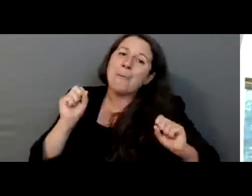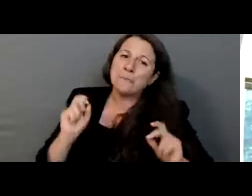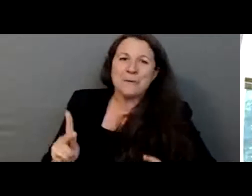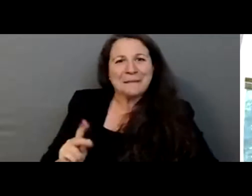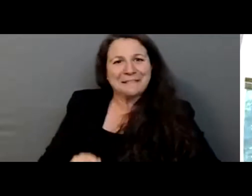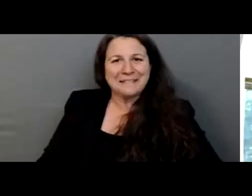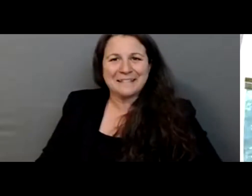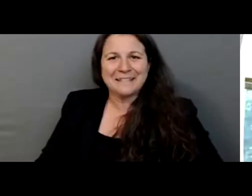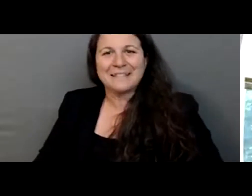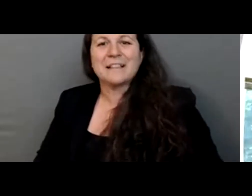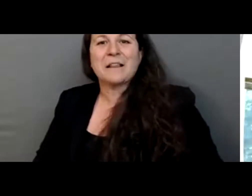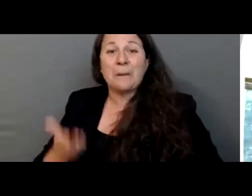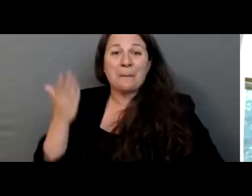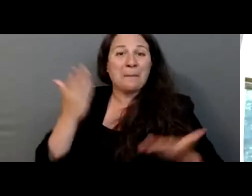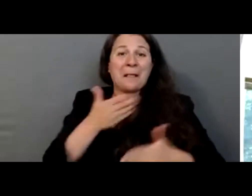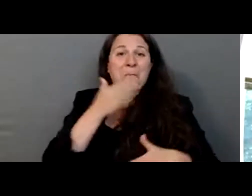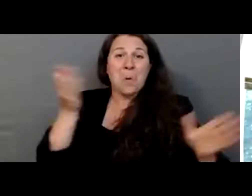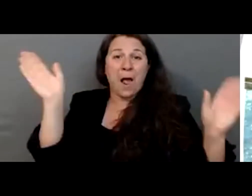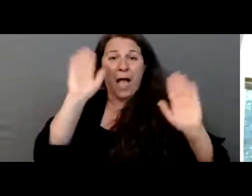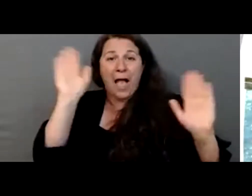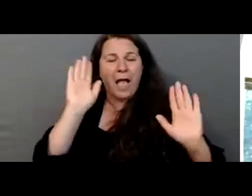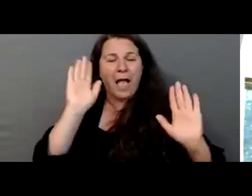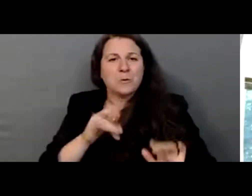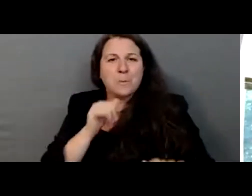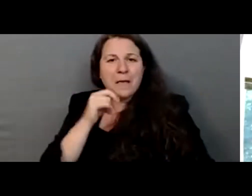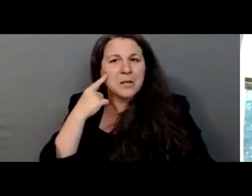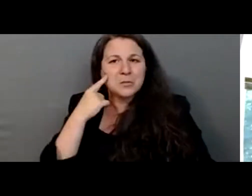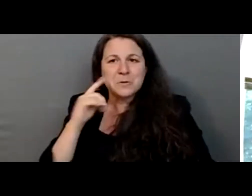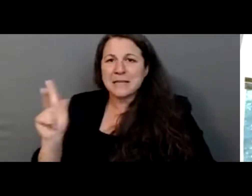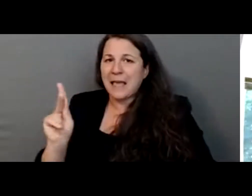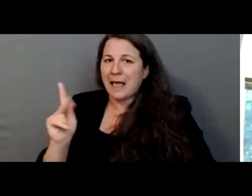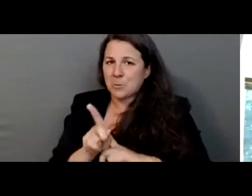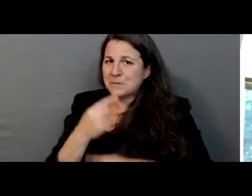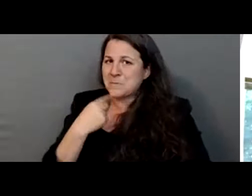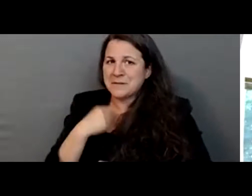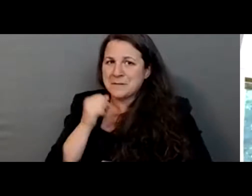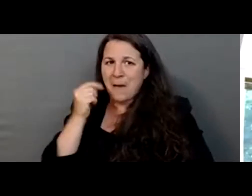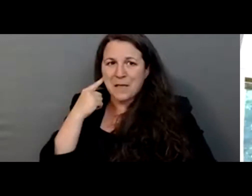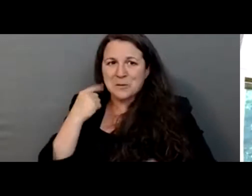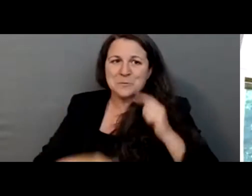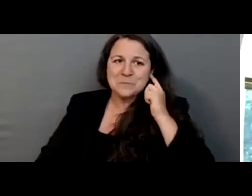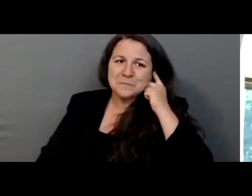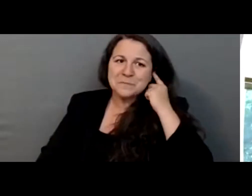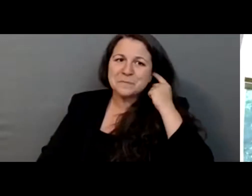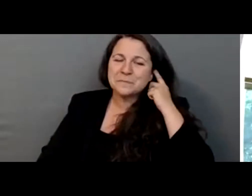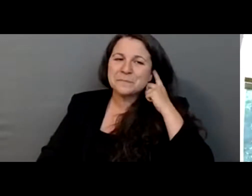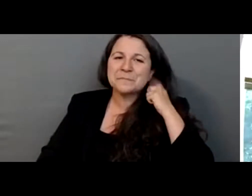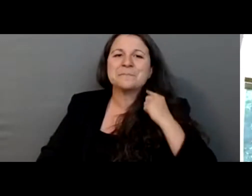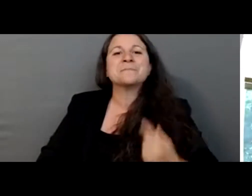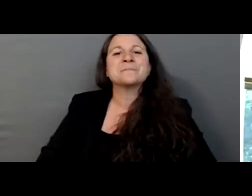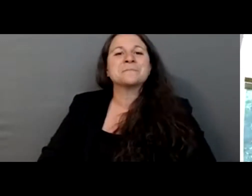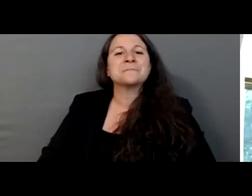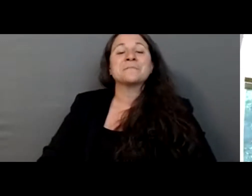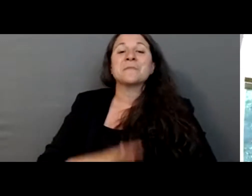peut-être qu'il vaut mieux que tu fasses le grand signe, parce que Karine semble dire qu'elle ne l'a pas entendu elle non plus. Donc. Okay. Merci pour cette très